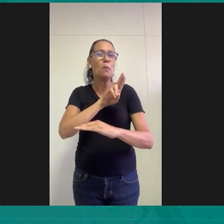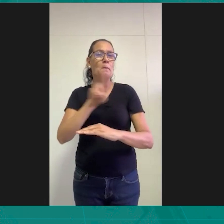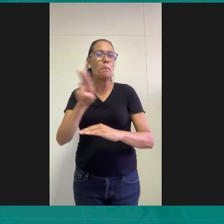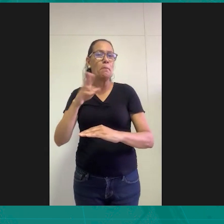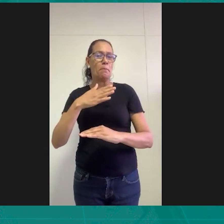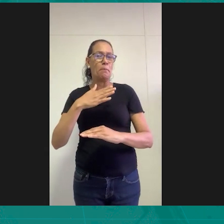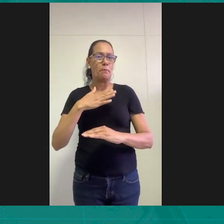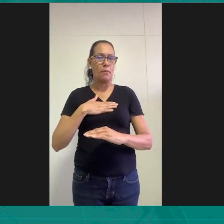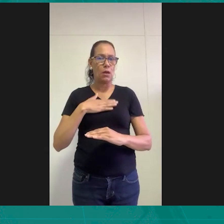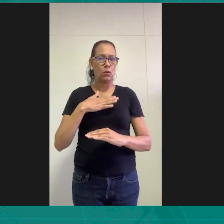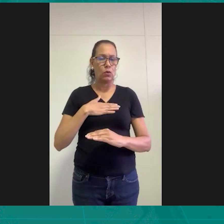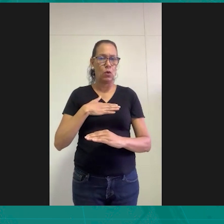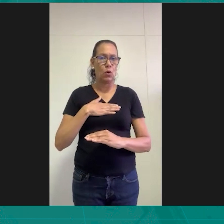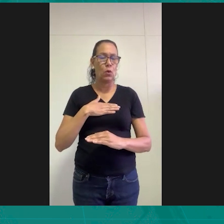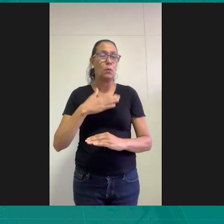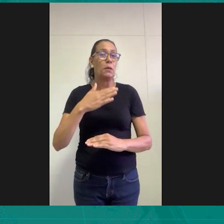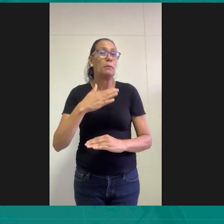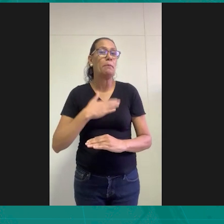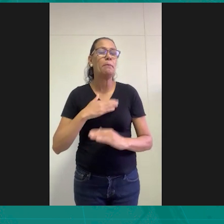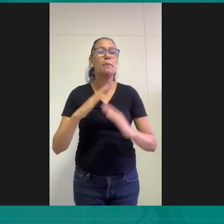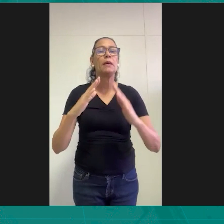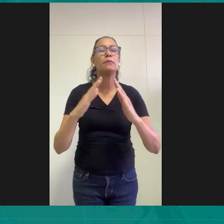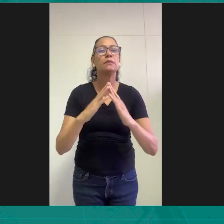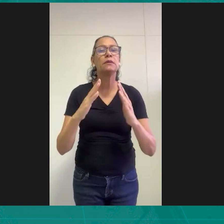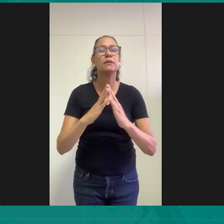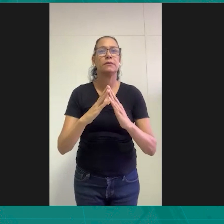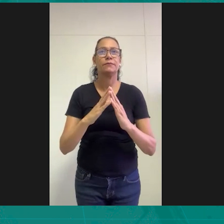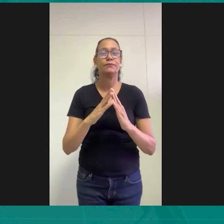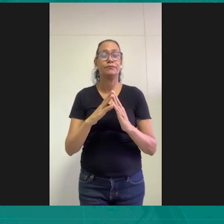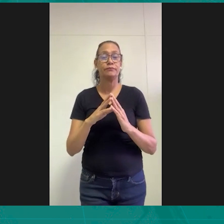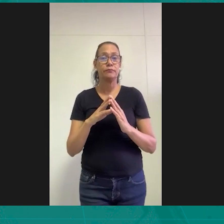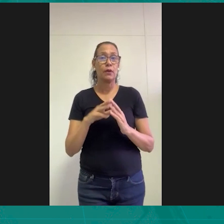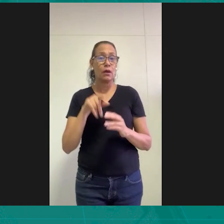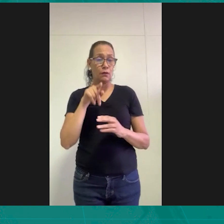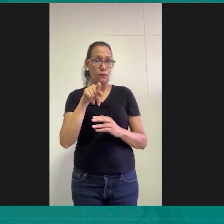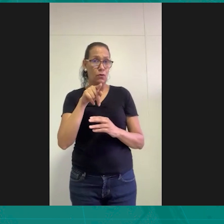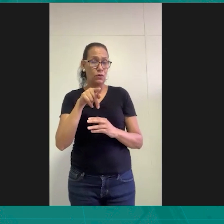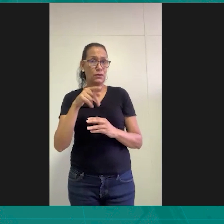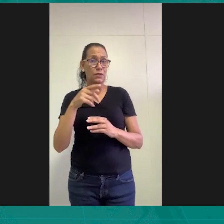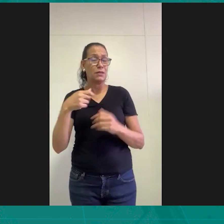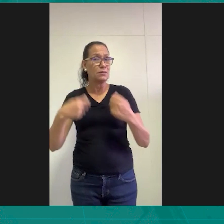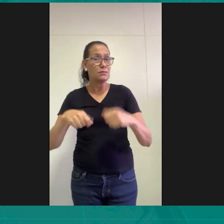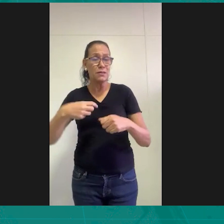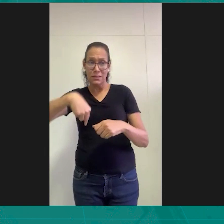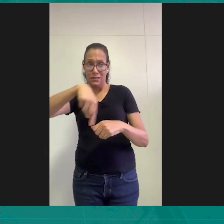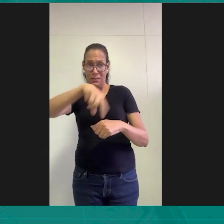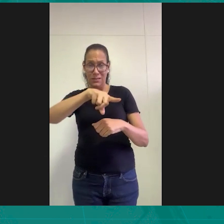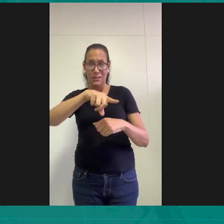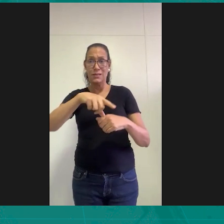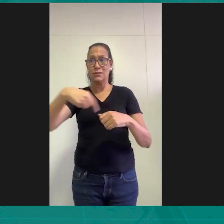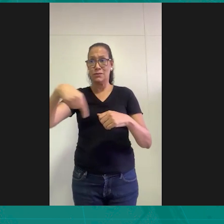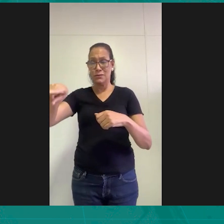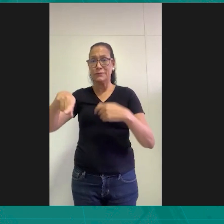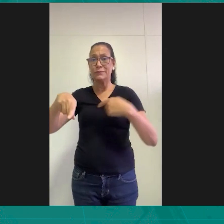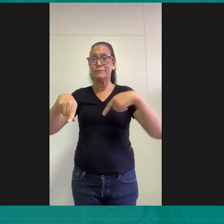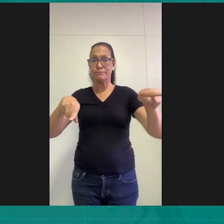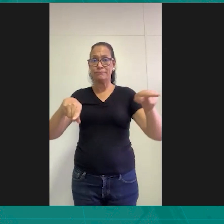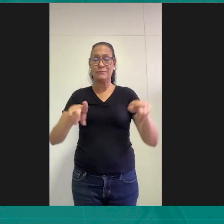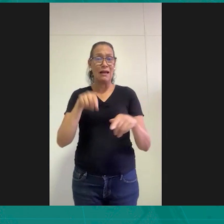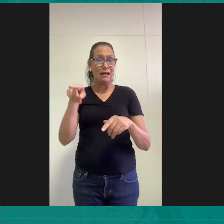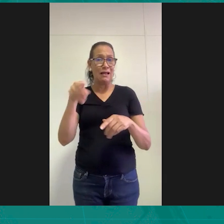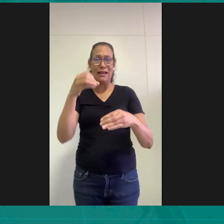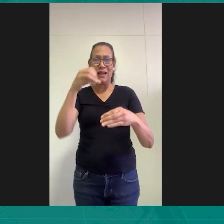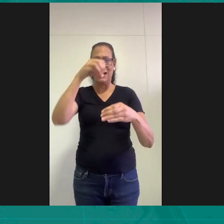né, para chegar aos vossos holocaustos, vossos sacrifícios, os vossos dízimos, etc, etc,